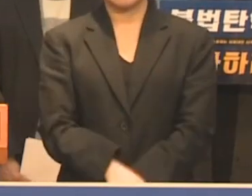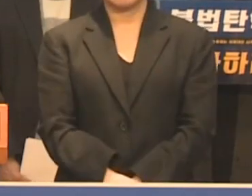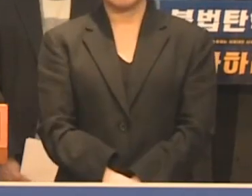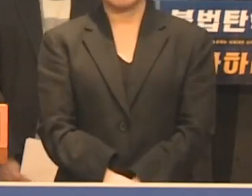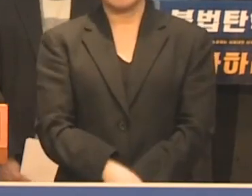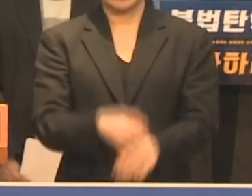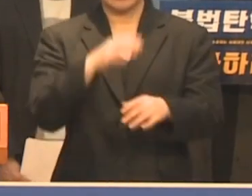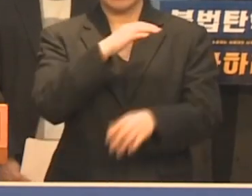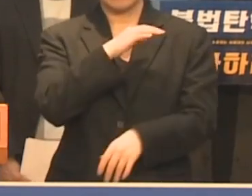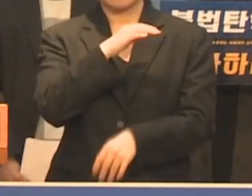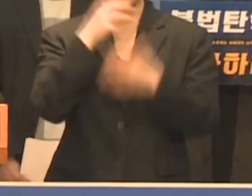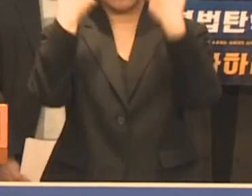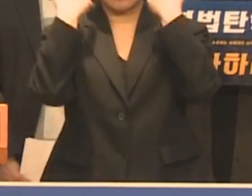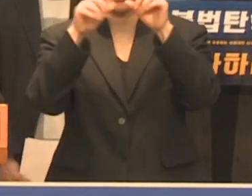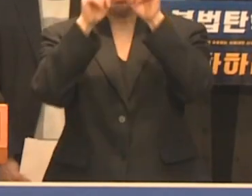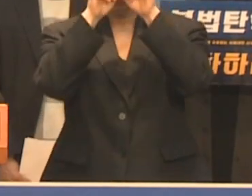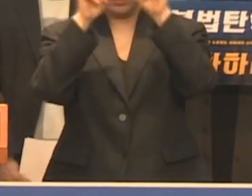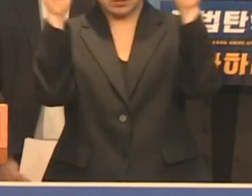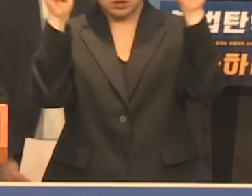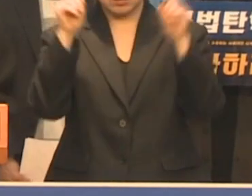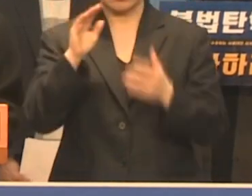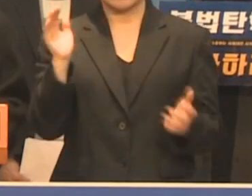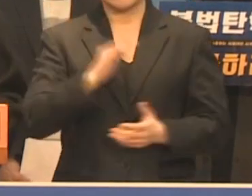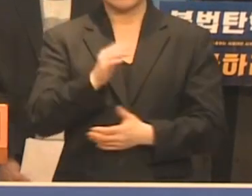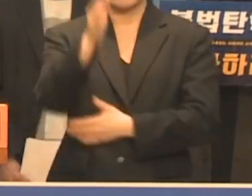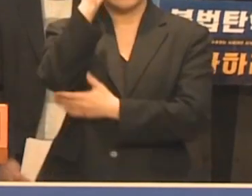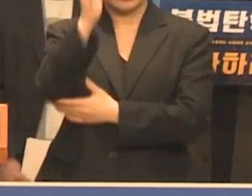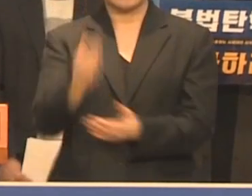끝으로 고려대 대표 유찬종하고가 이어서 마치겠습니다.